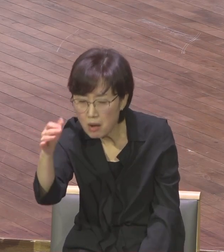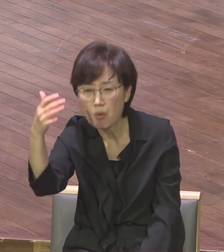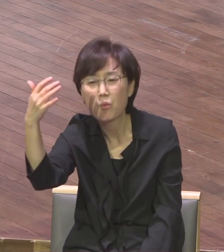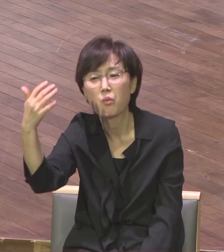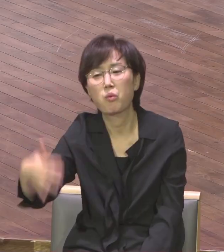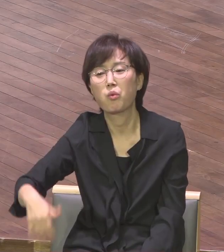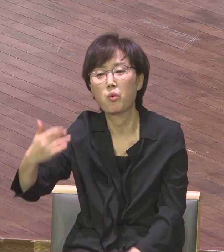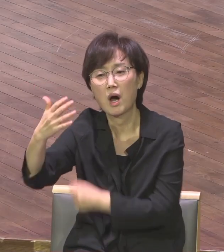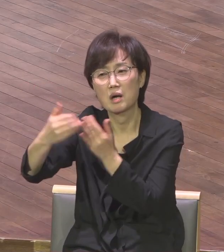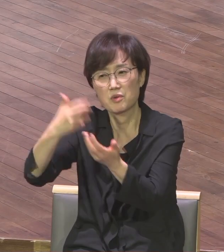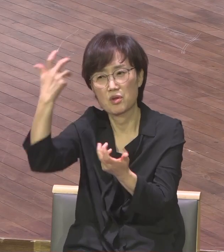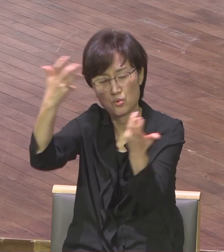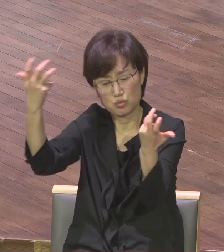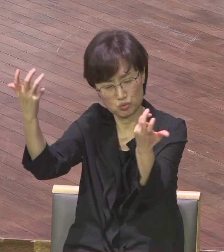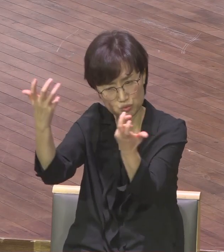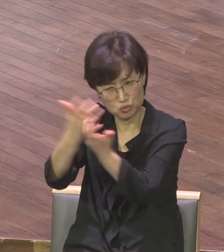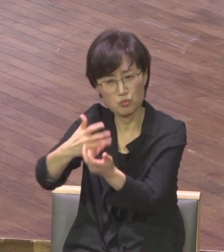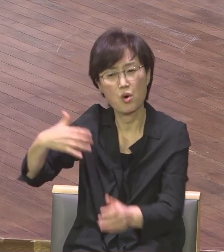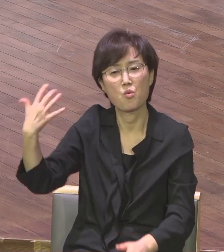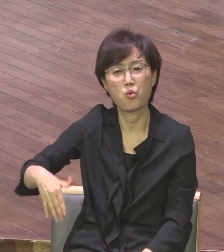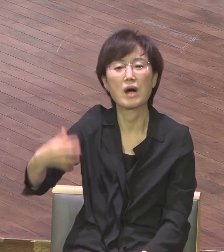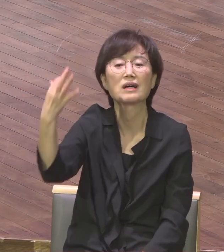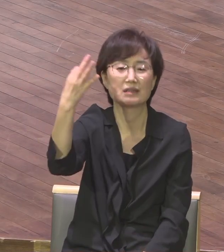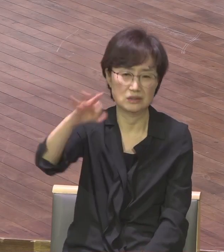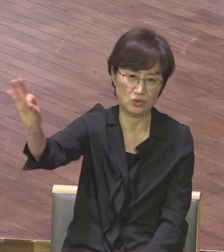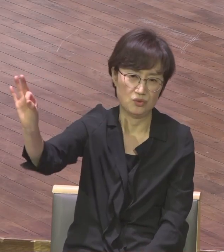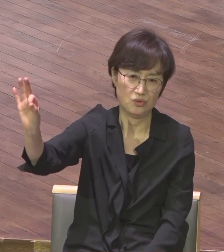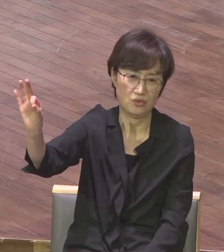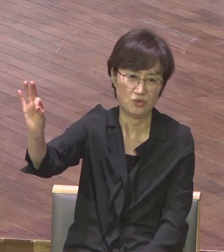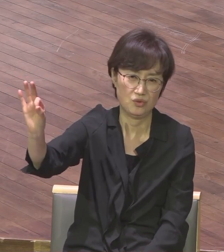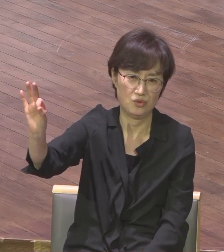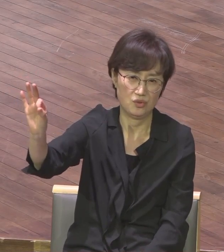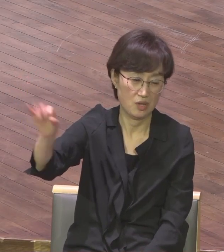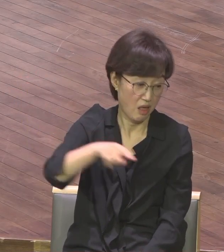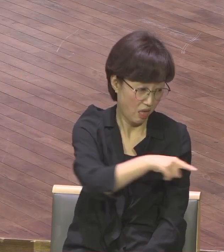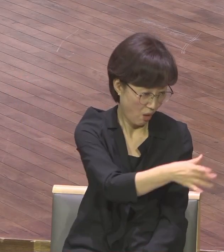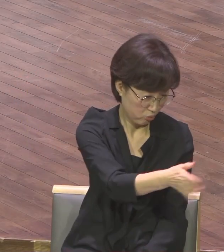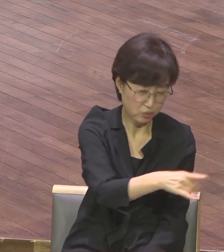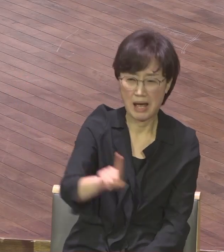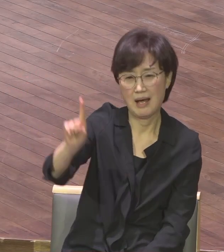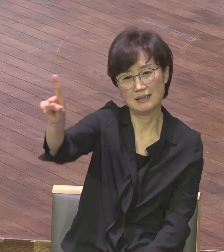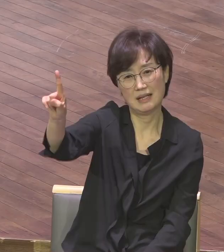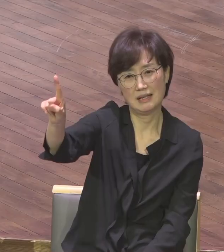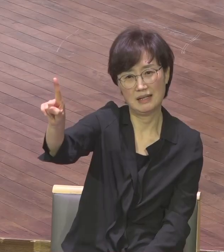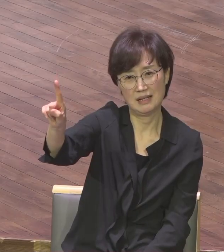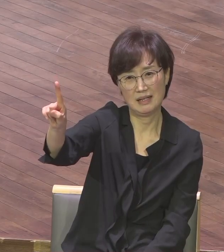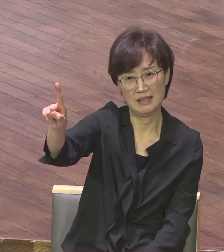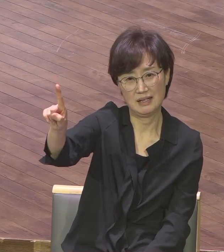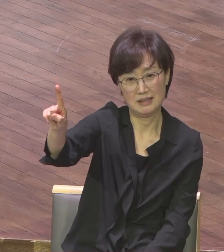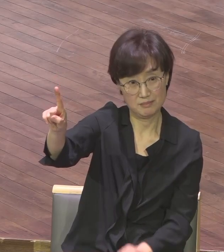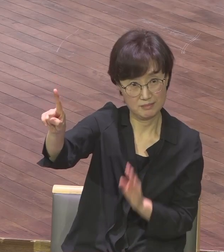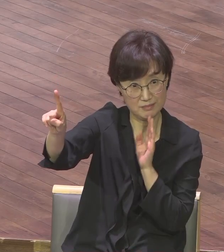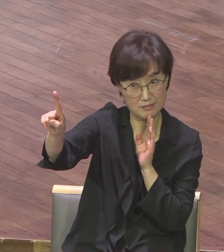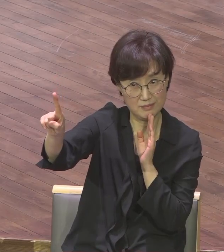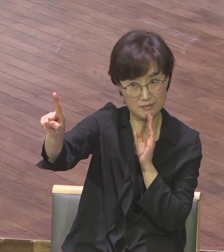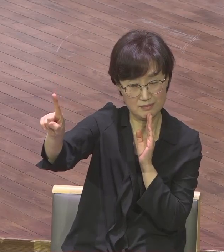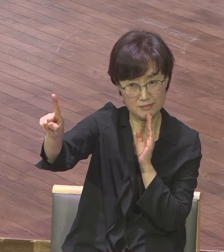감동된 자, 영적인 사람이란 거죠. 감동된 자를 우리 어디서 만나요? 이 정도면 끝난 거 아닙니까?